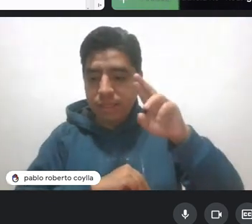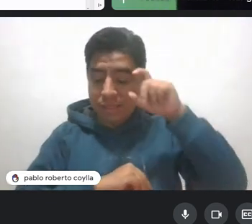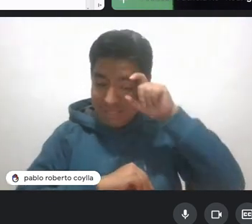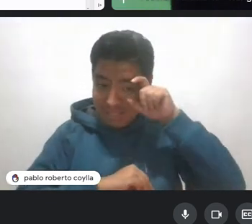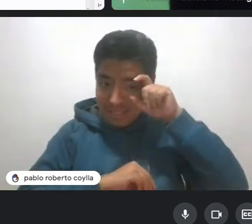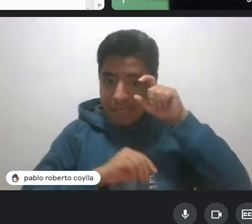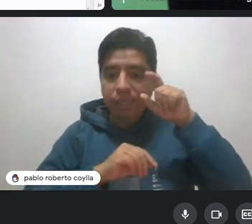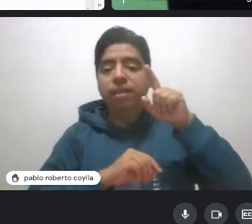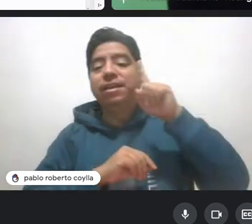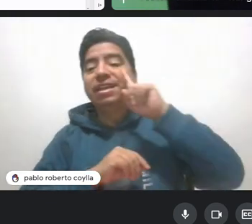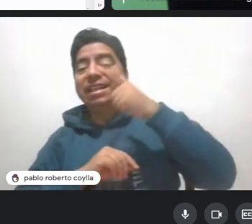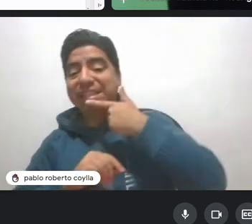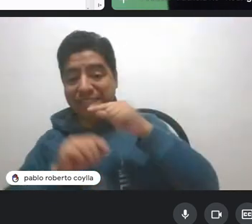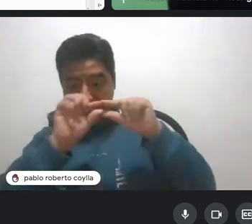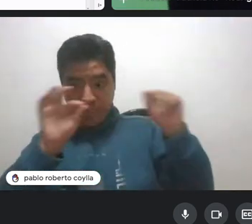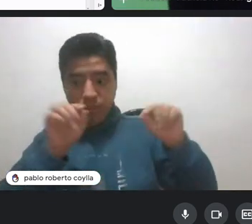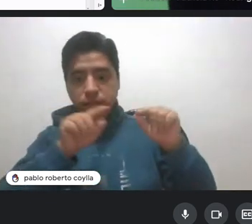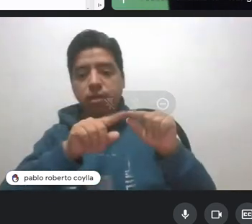tele